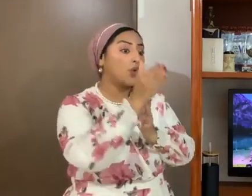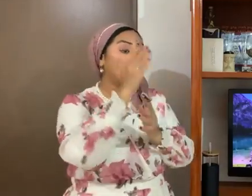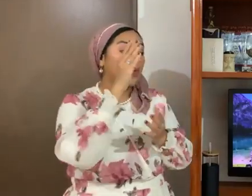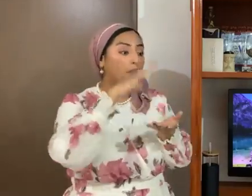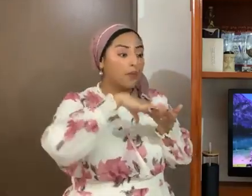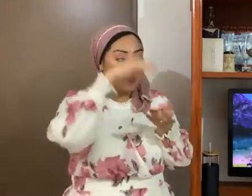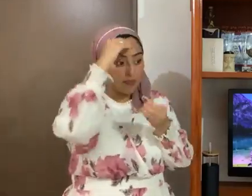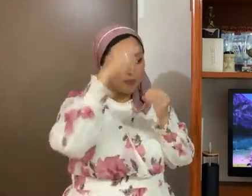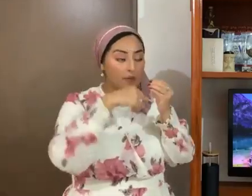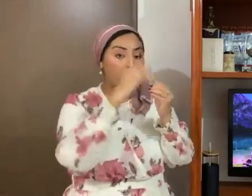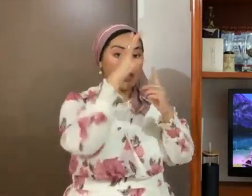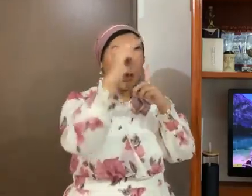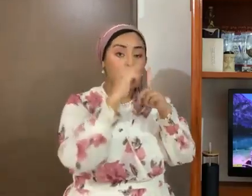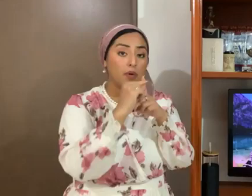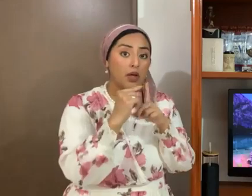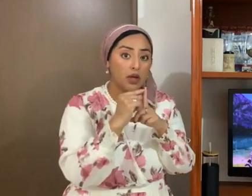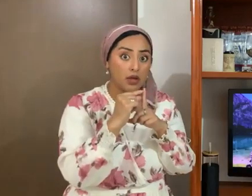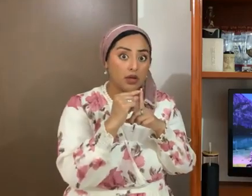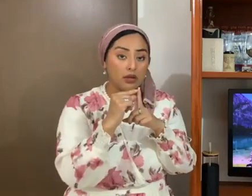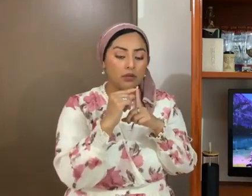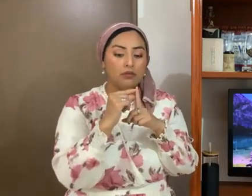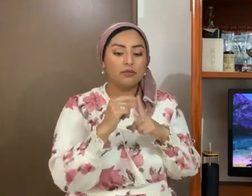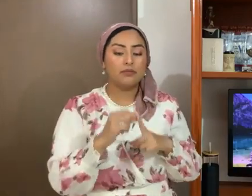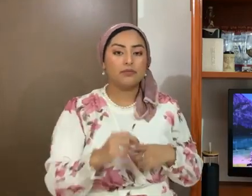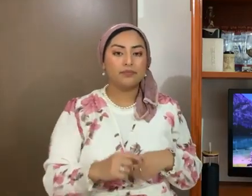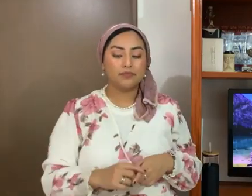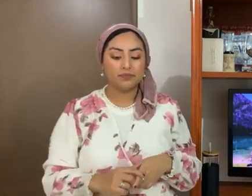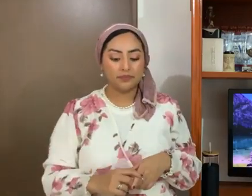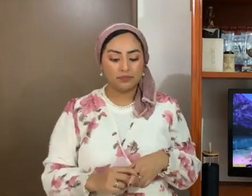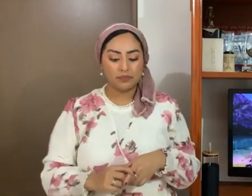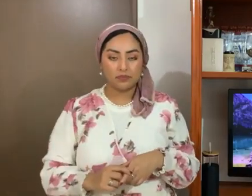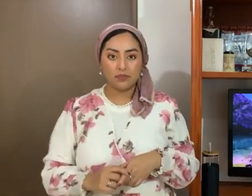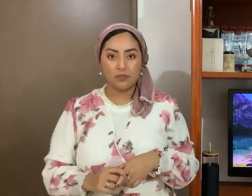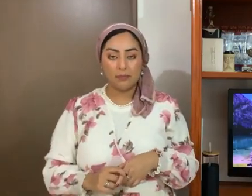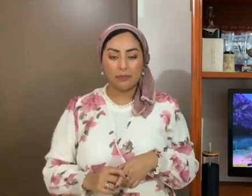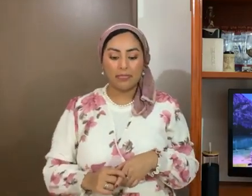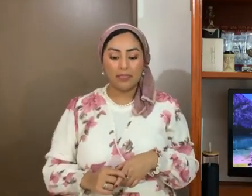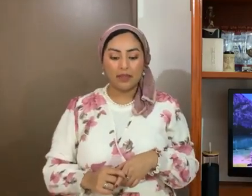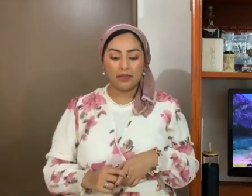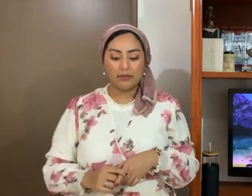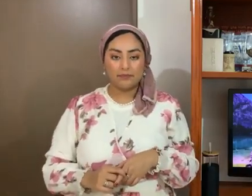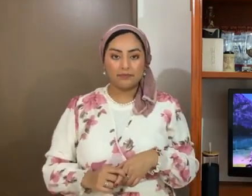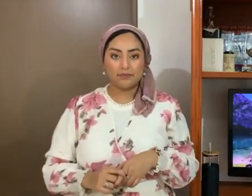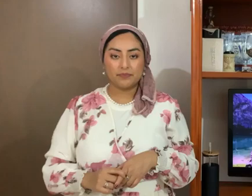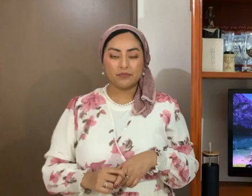la palabra. El Eterno no hablaría así como tal a un nuevecito porque se desmayaría,